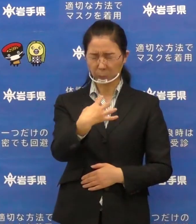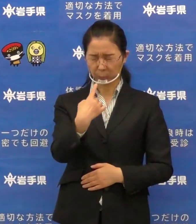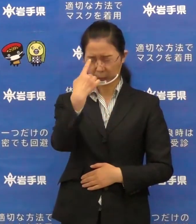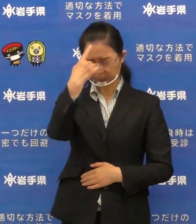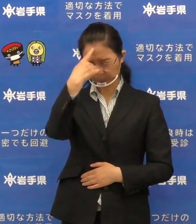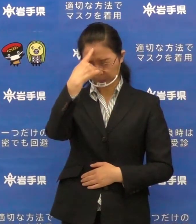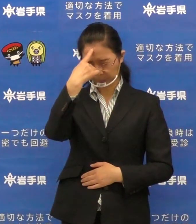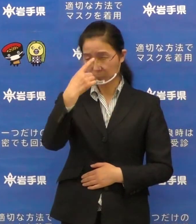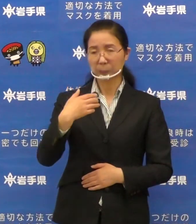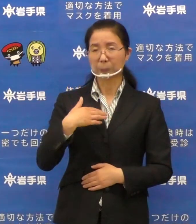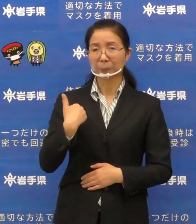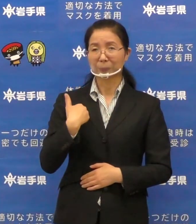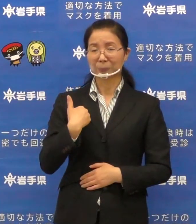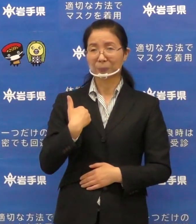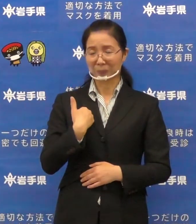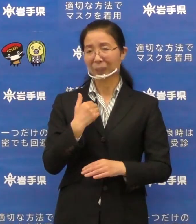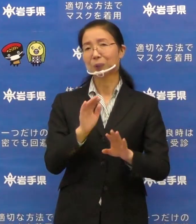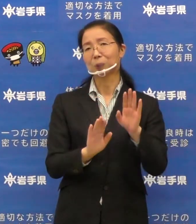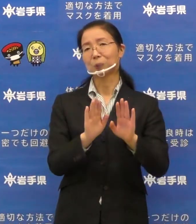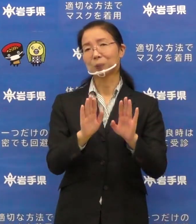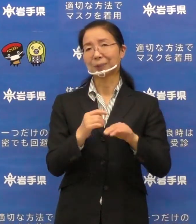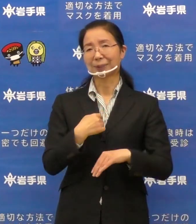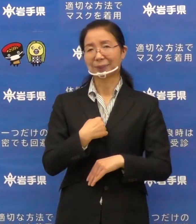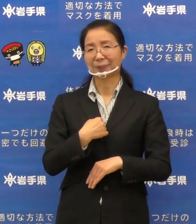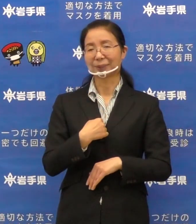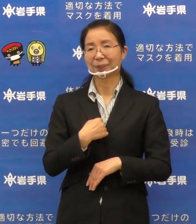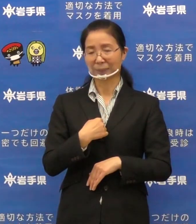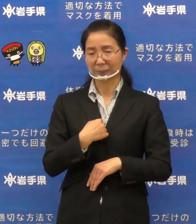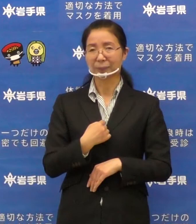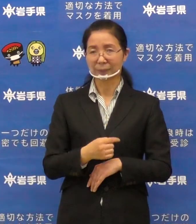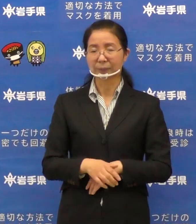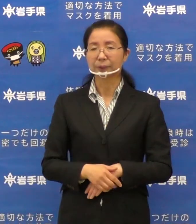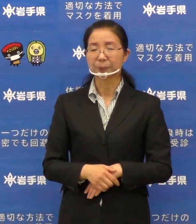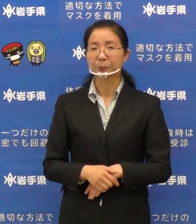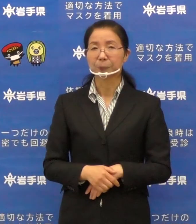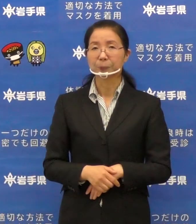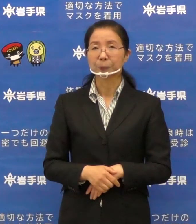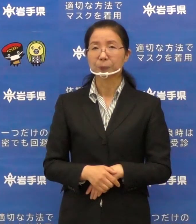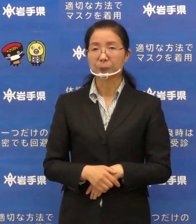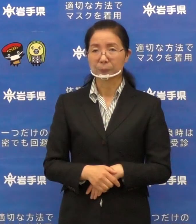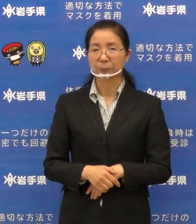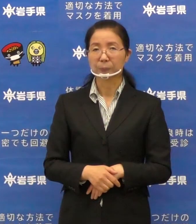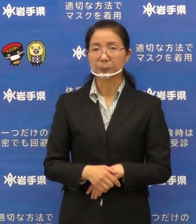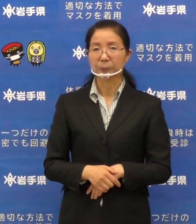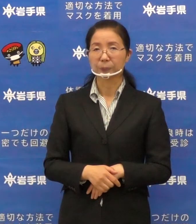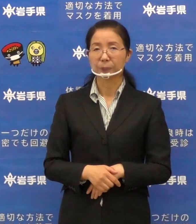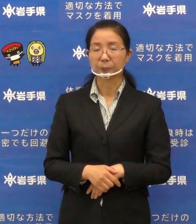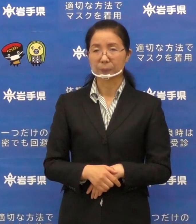んないっていうような今のこの話ですよね。